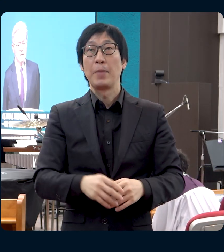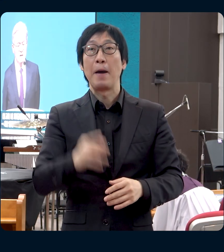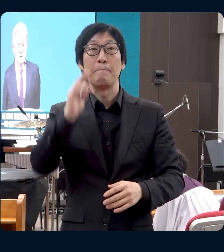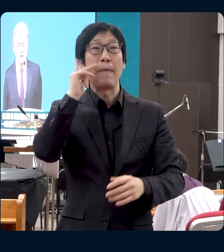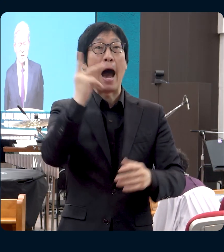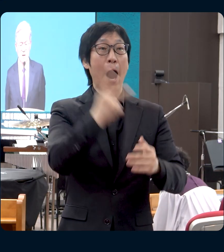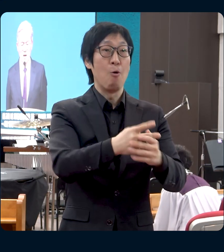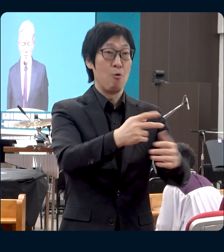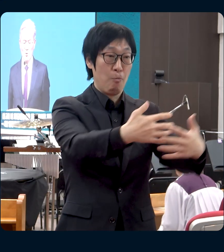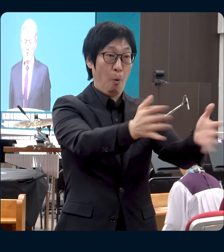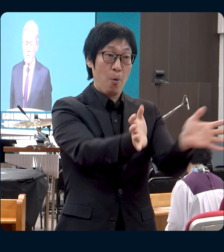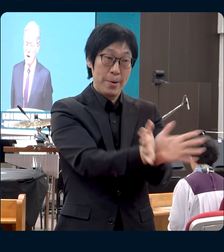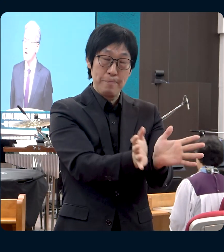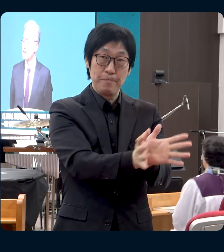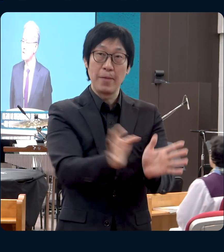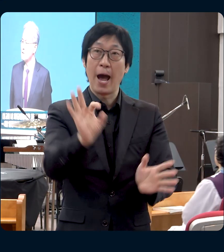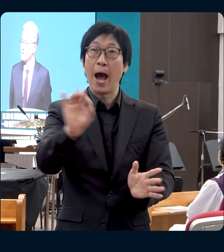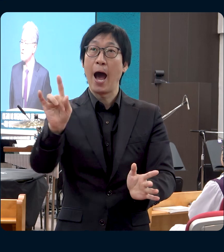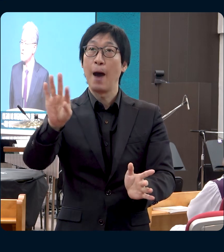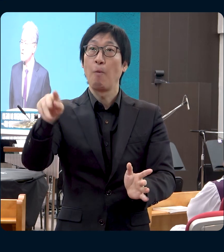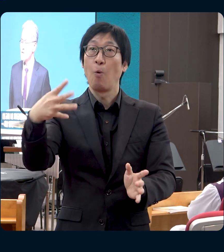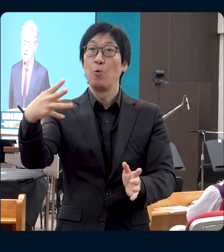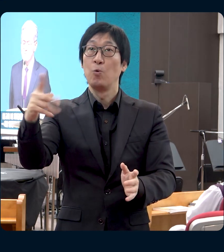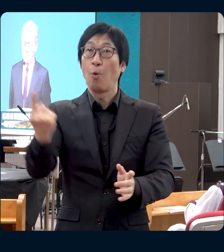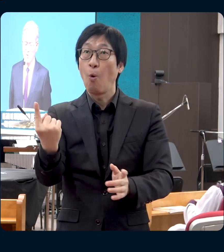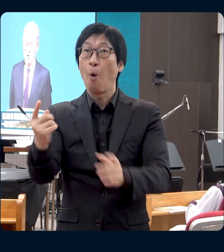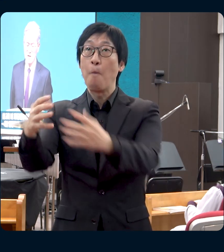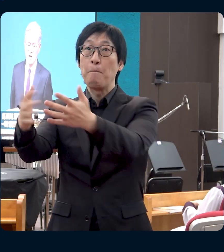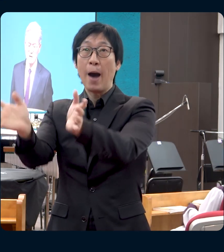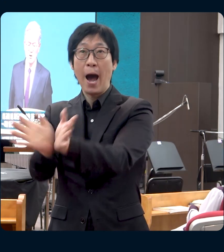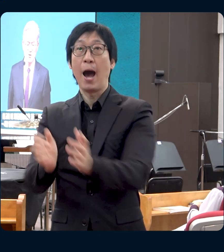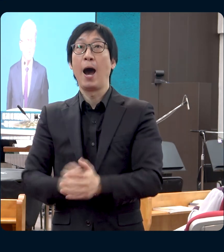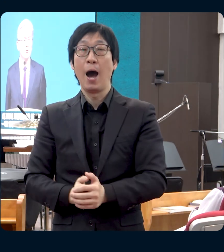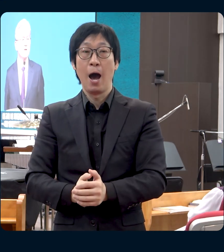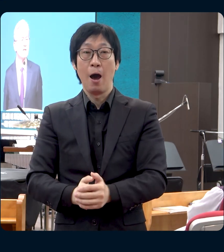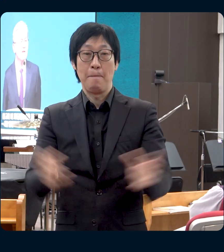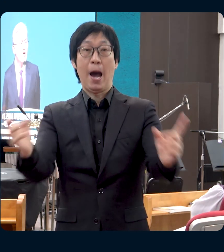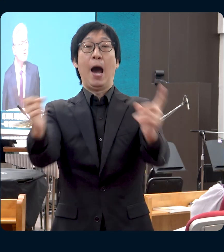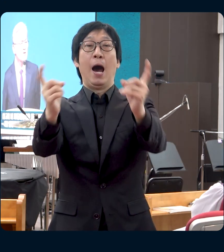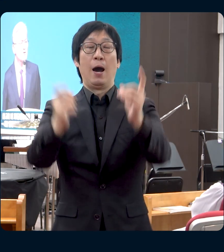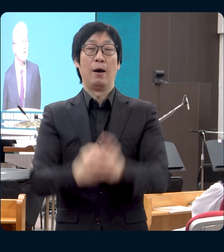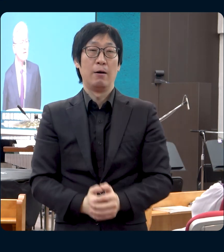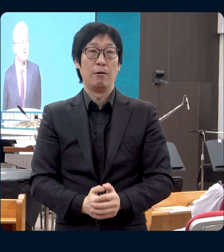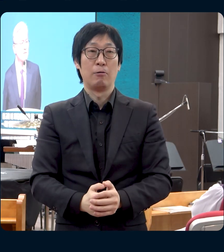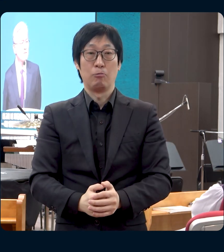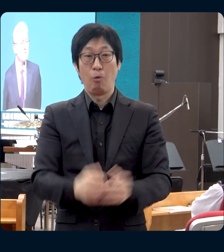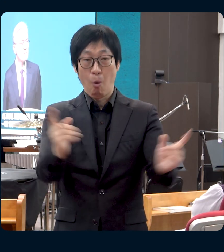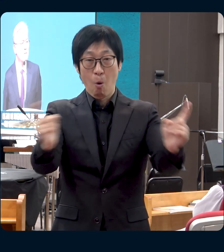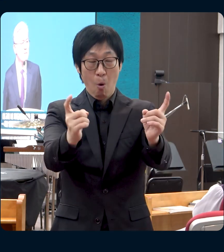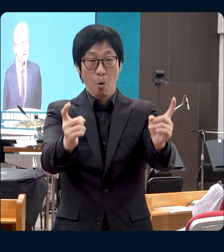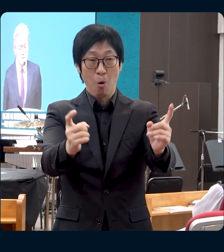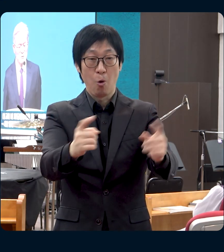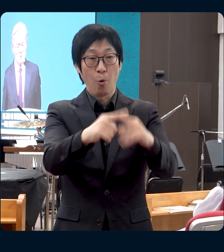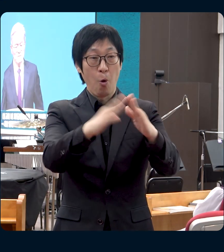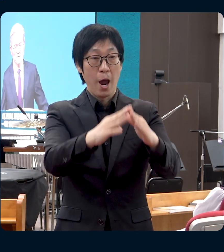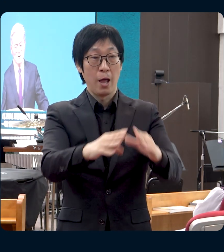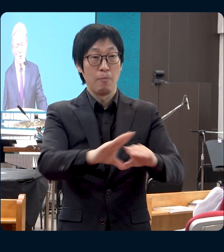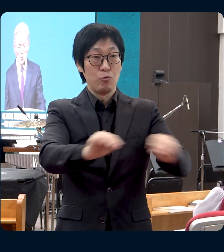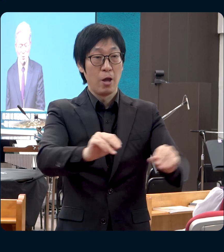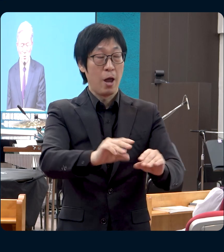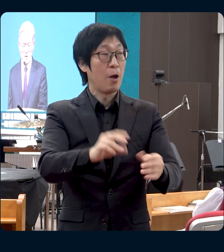바울파, 아볼로파, 세상 법정까지 가는 성도들 간의 싸움이 있었어요.